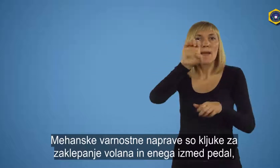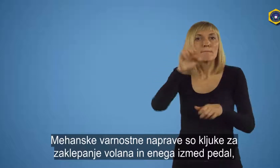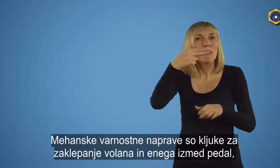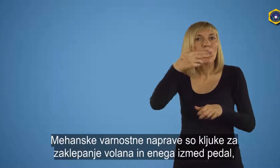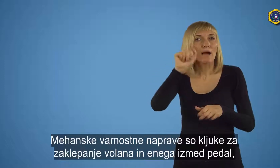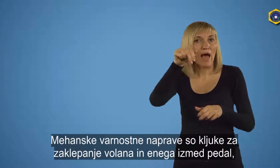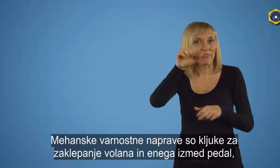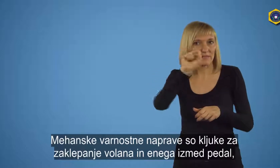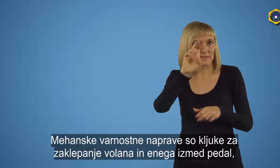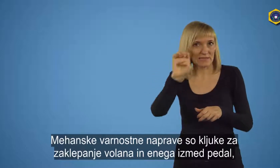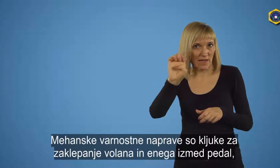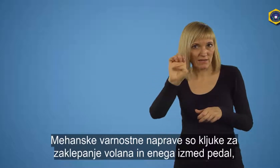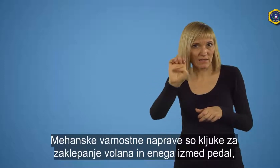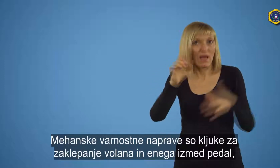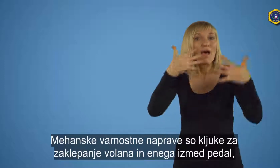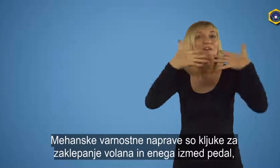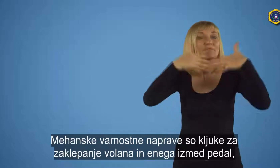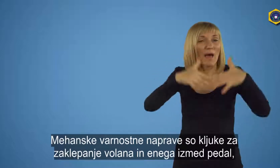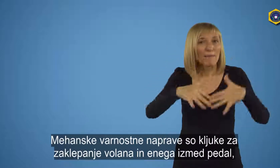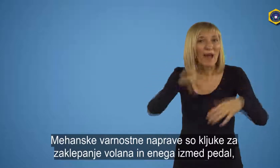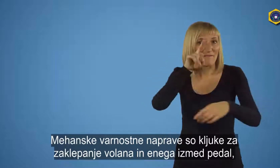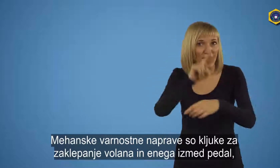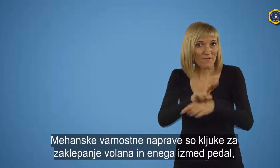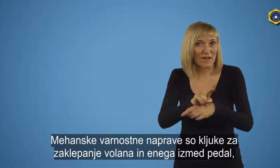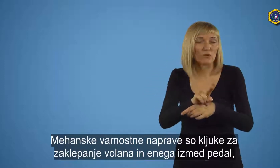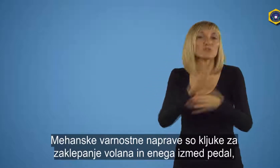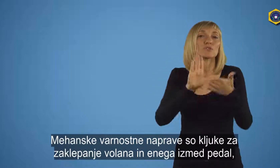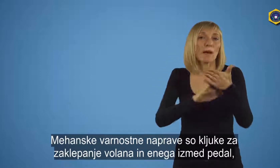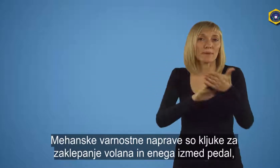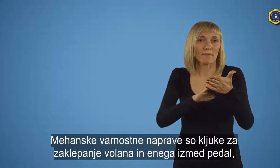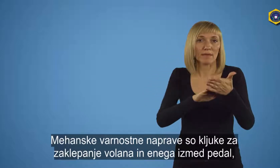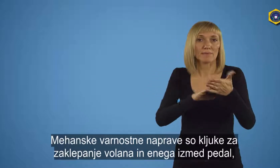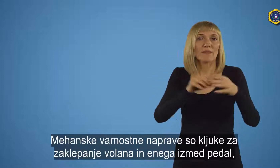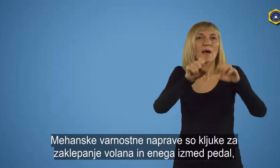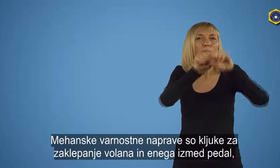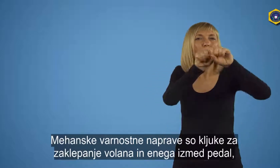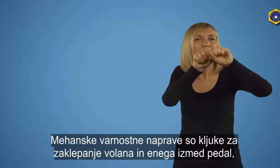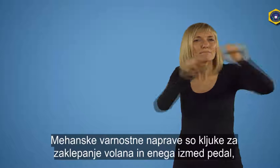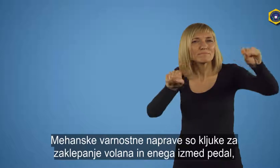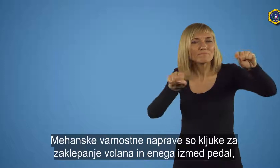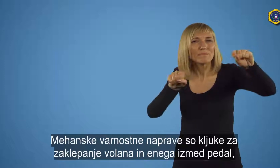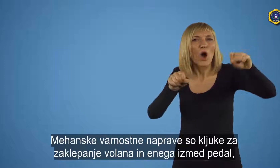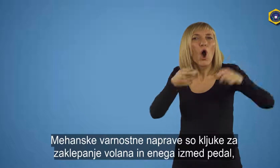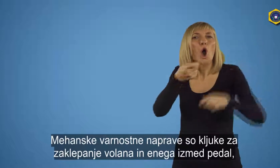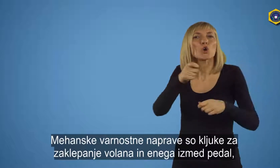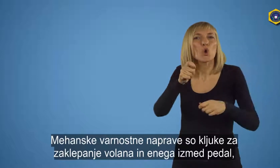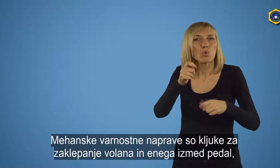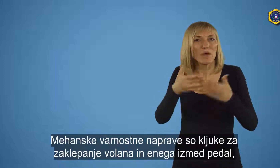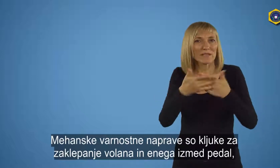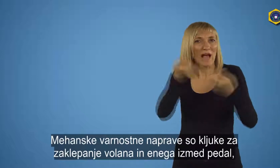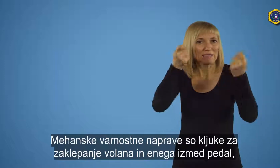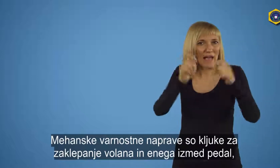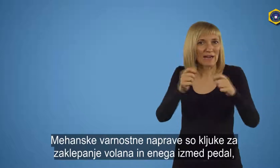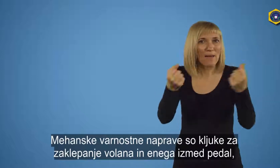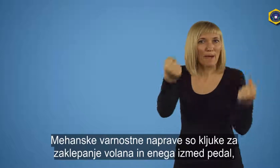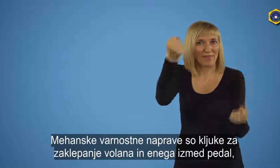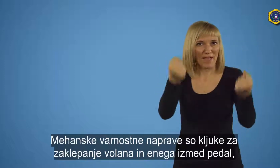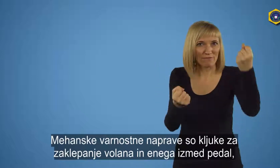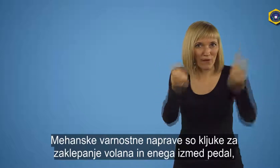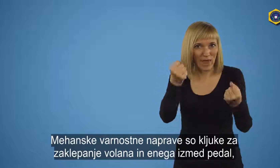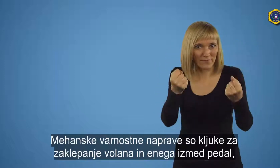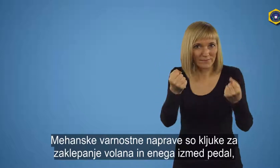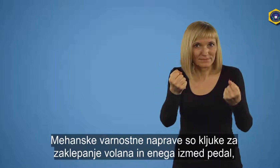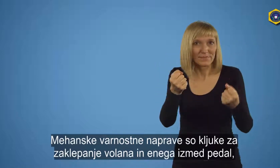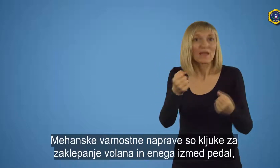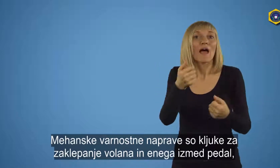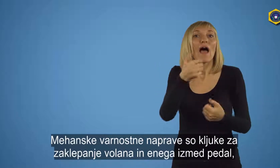Mehanske varnostne naprave so kljuke za zaklepanje volana in enega izmed pedal, volanski drog, ključavnica za